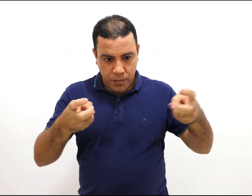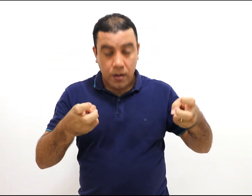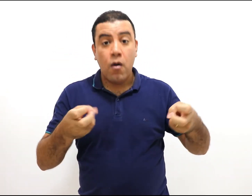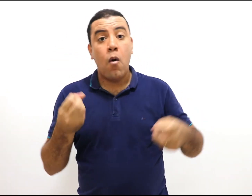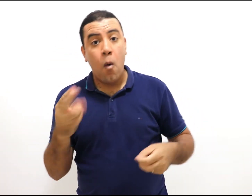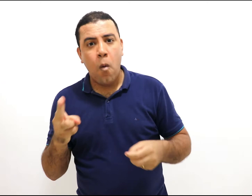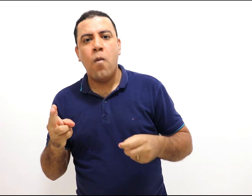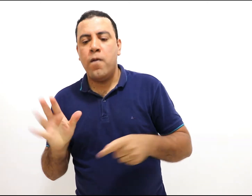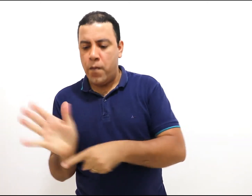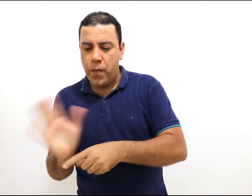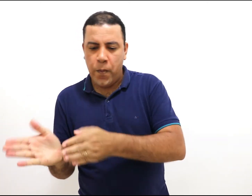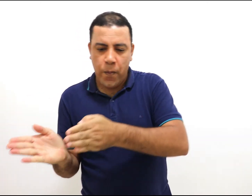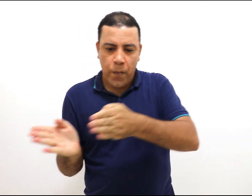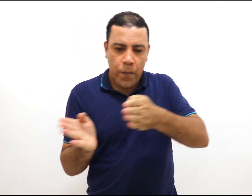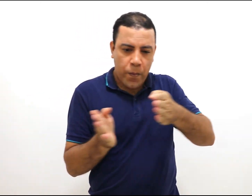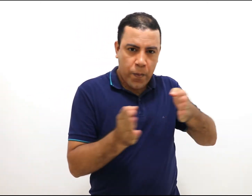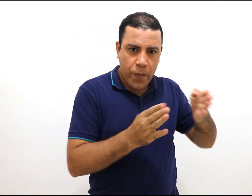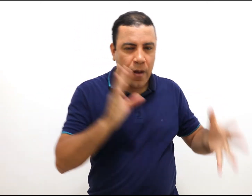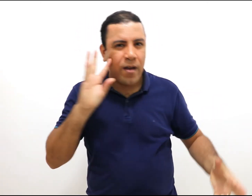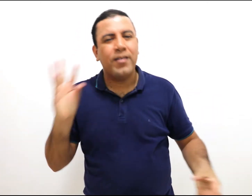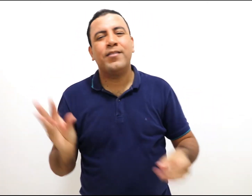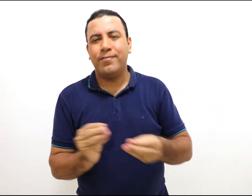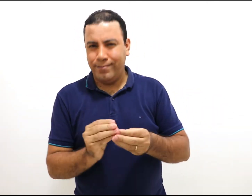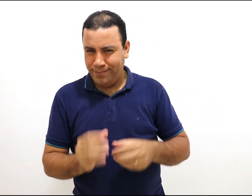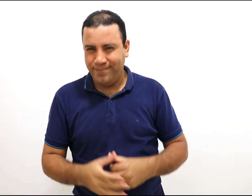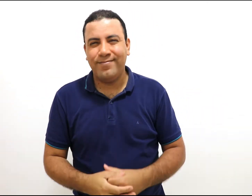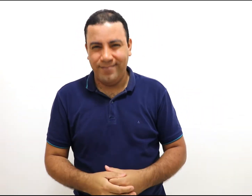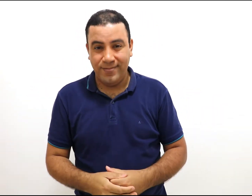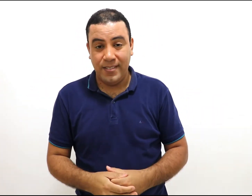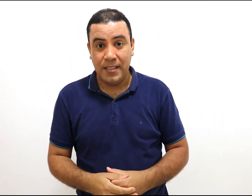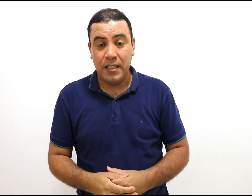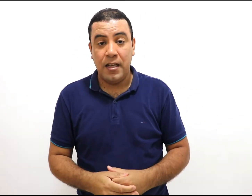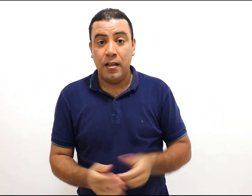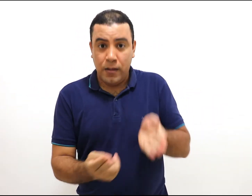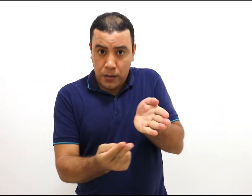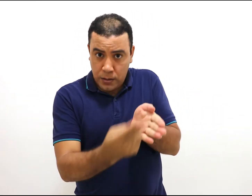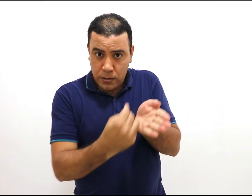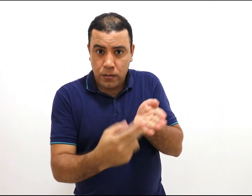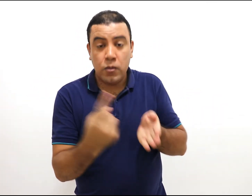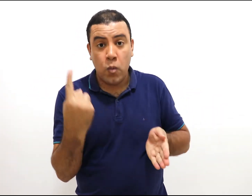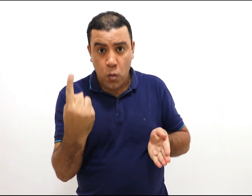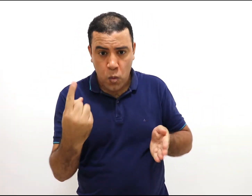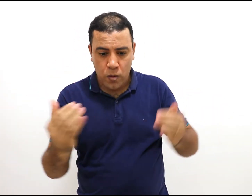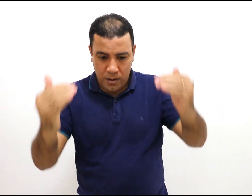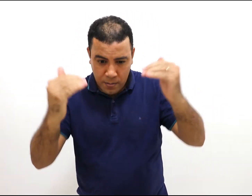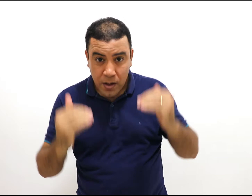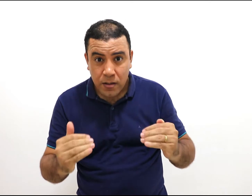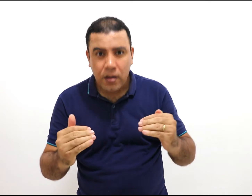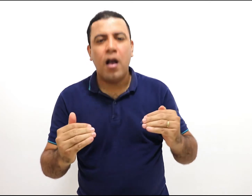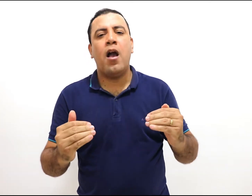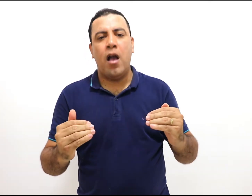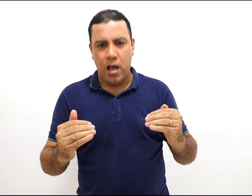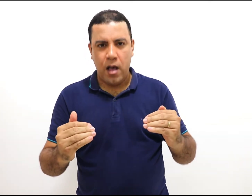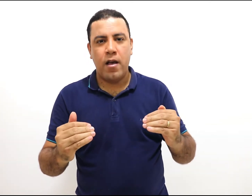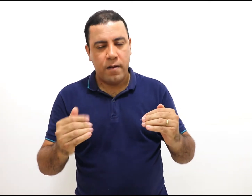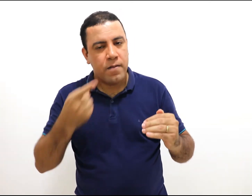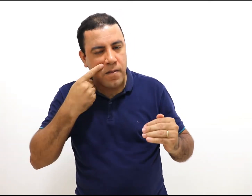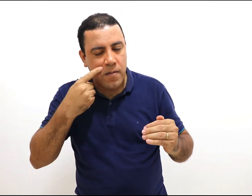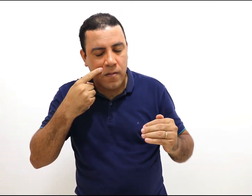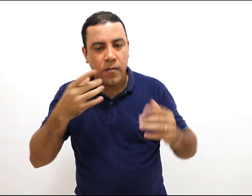móvel, fílmico. Na figura 1, vejamos o que descrevemos.